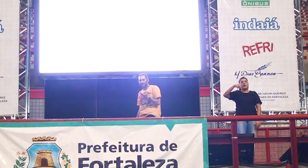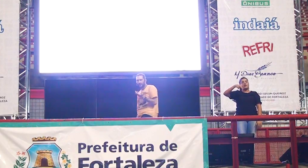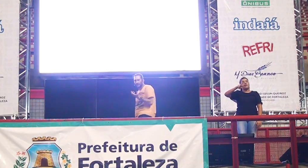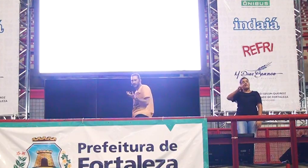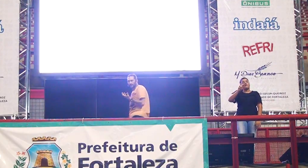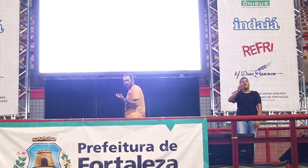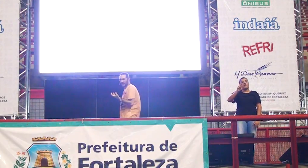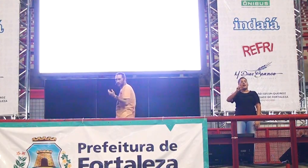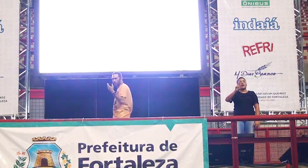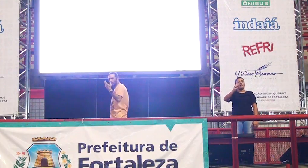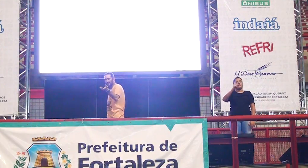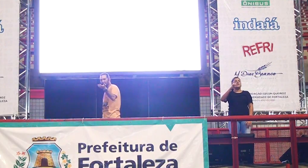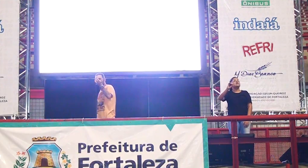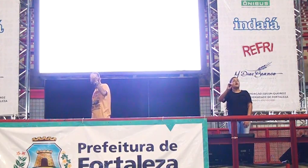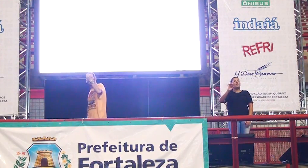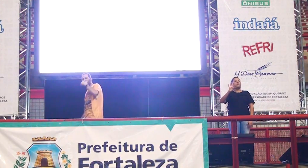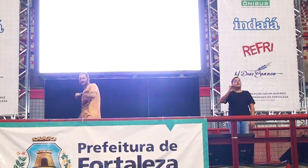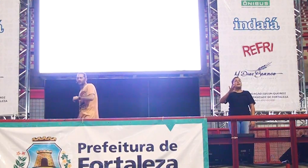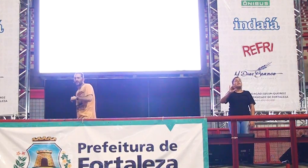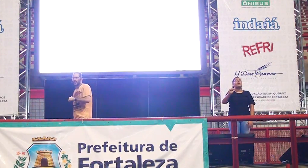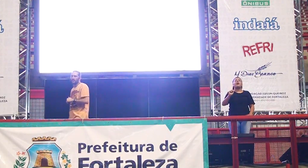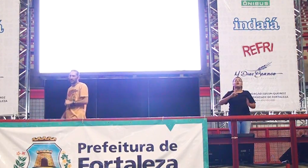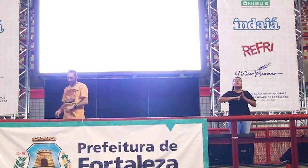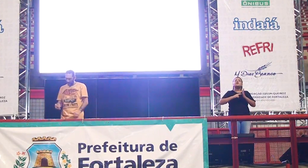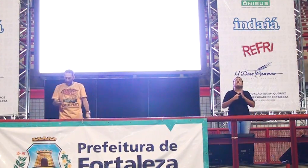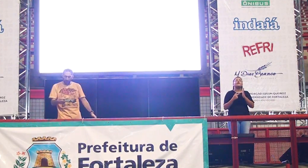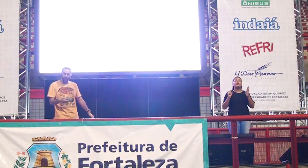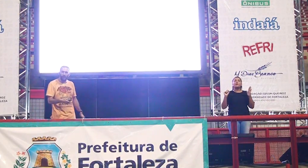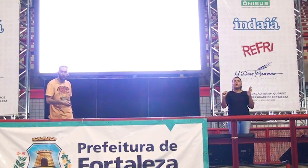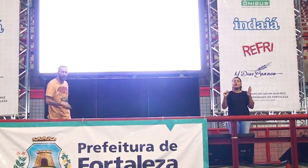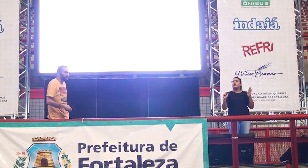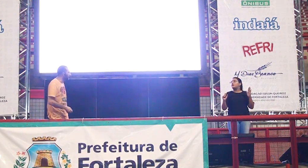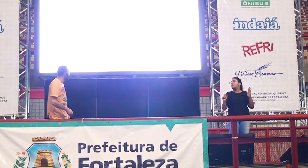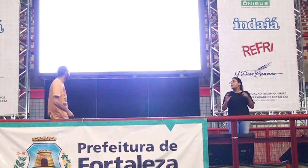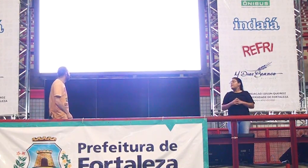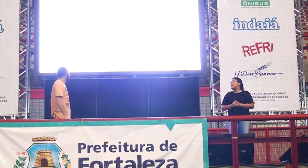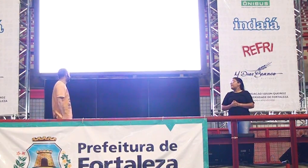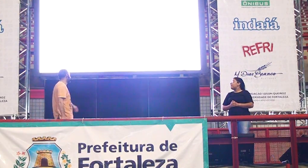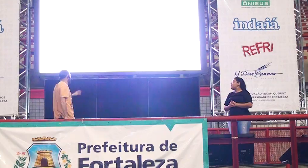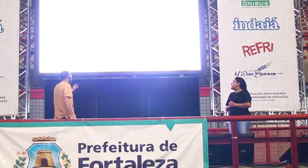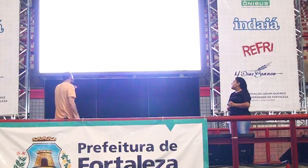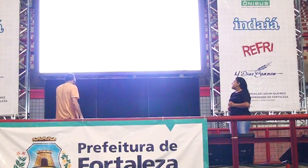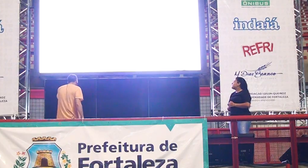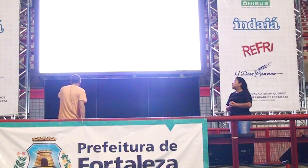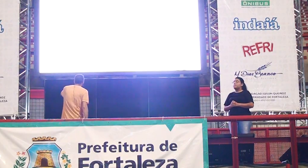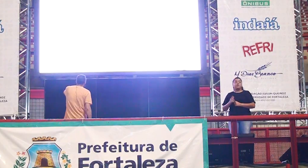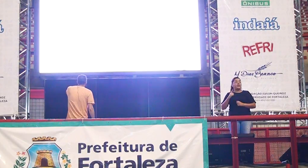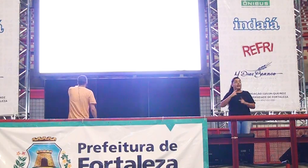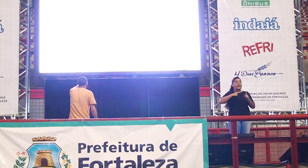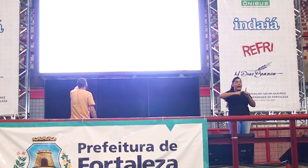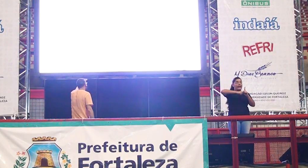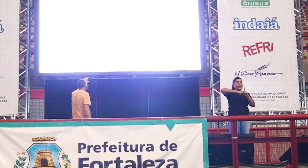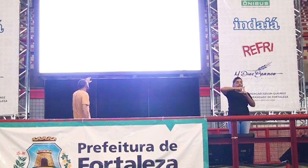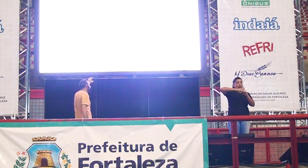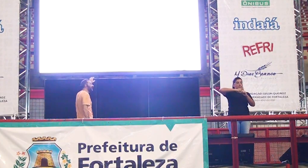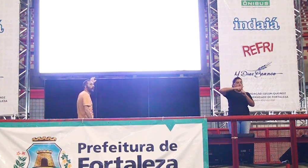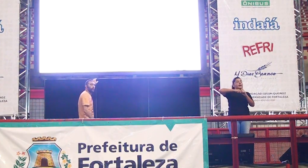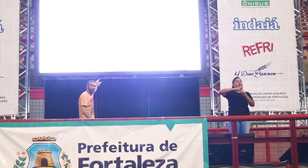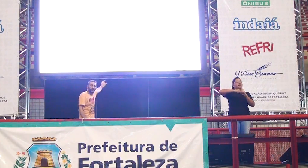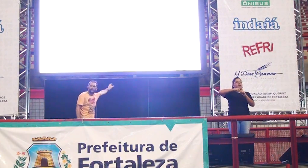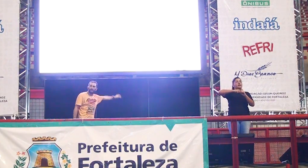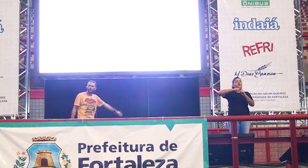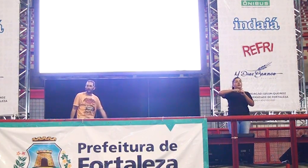térmica. Fernandes, como assim a inversão térmica? Repara uma coisa, a temperatura próxima à